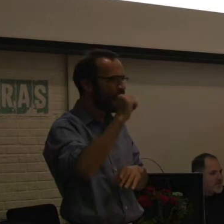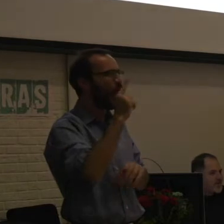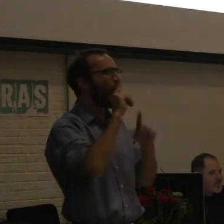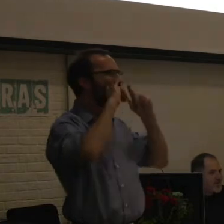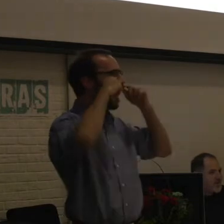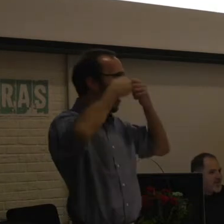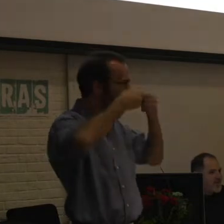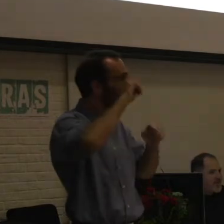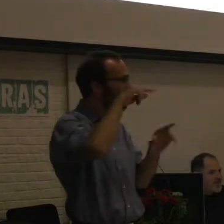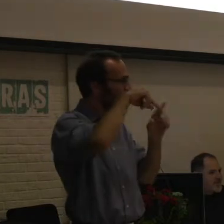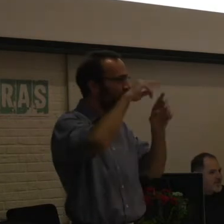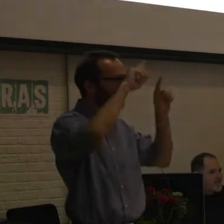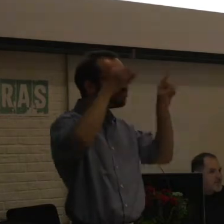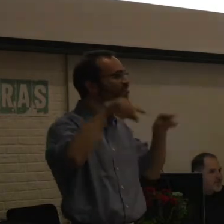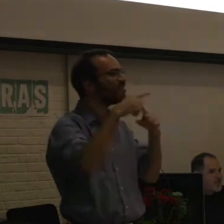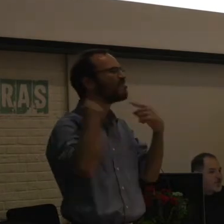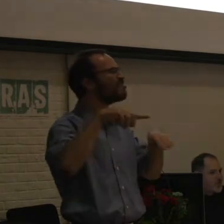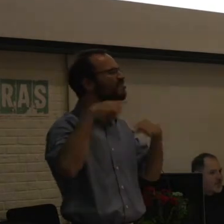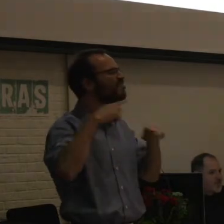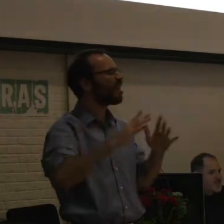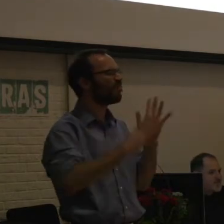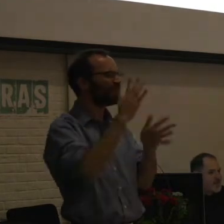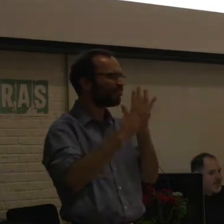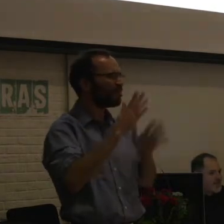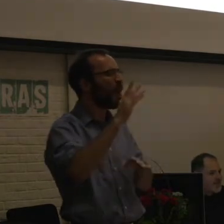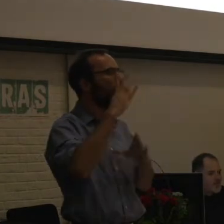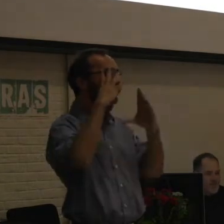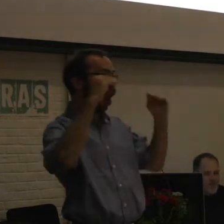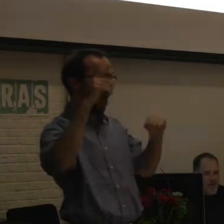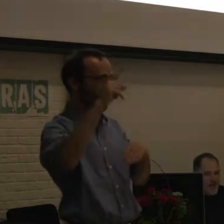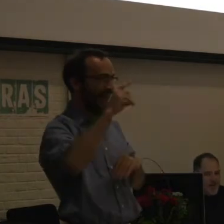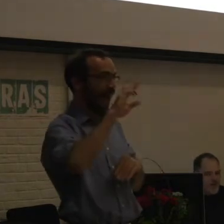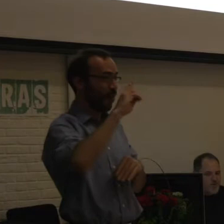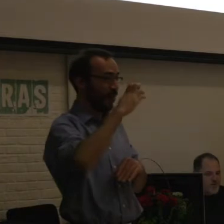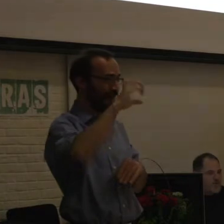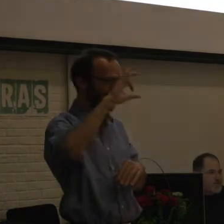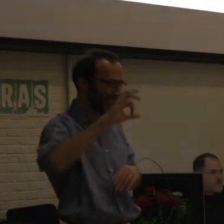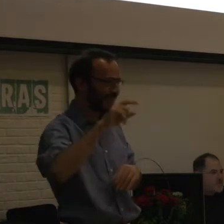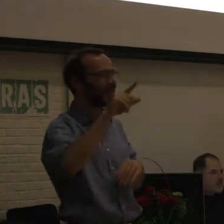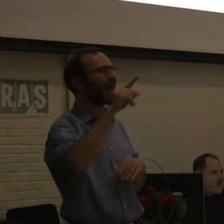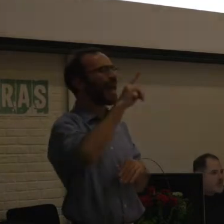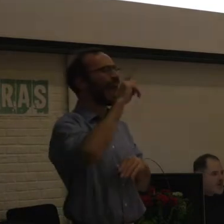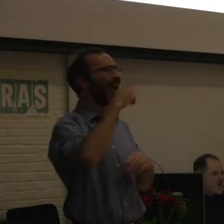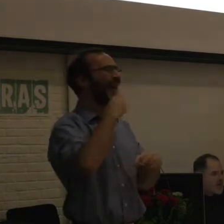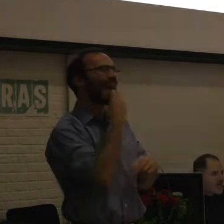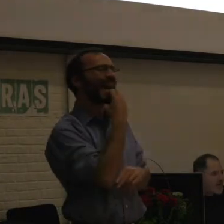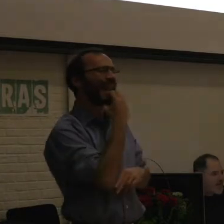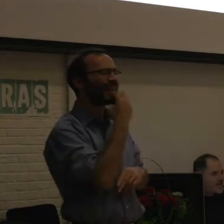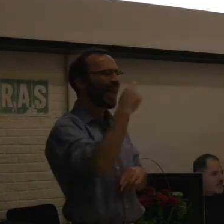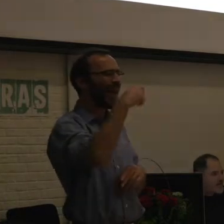perdieron, la verdad es que, bueno, Rubens, El Greco, ahí los cuento. Y, de hecho, hay una obra